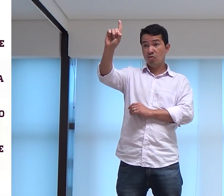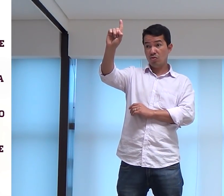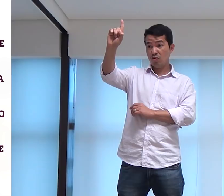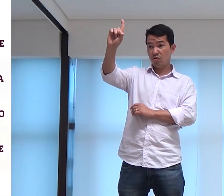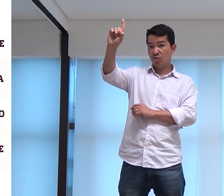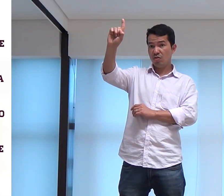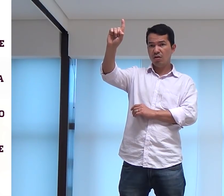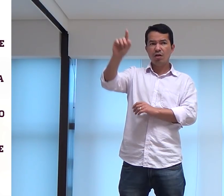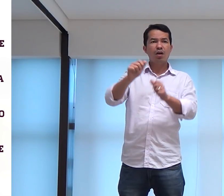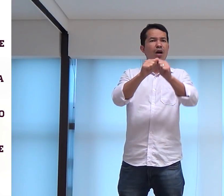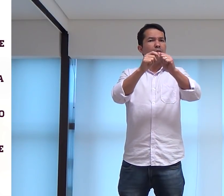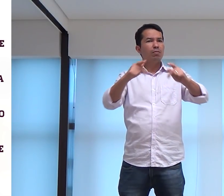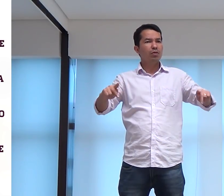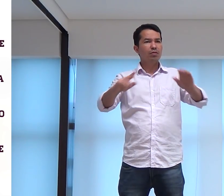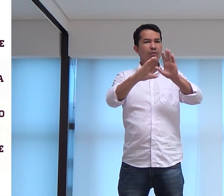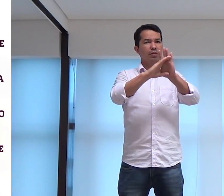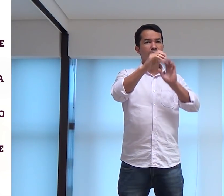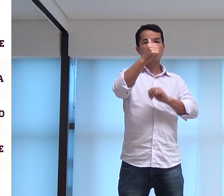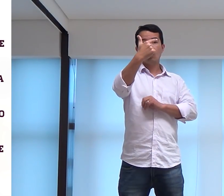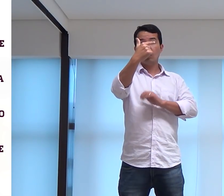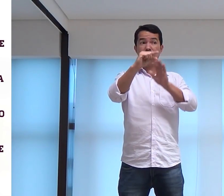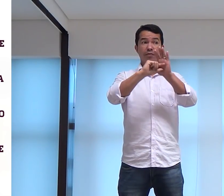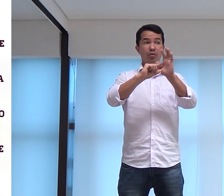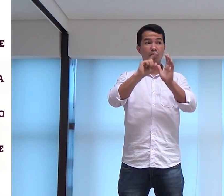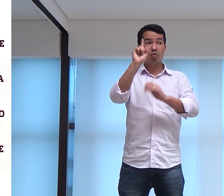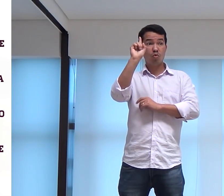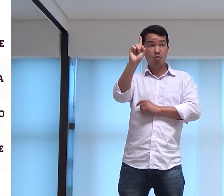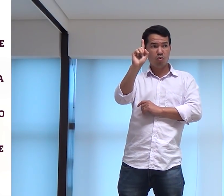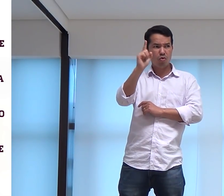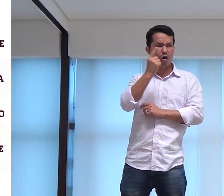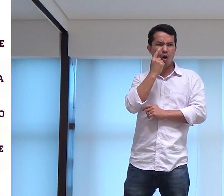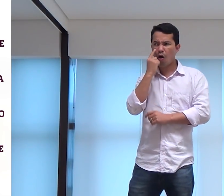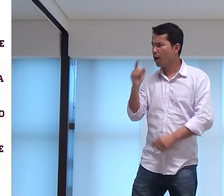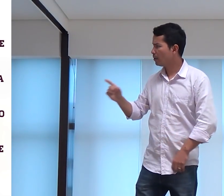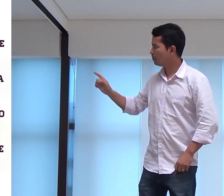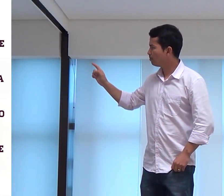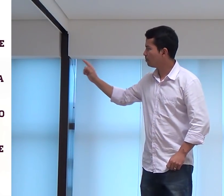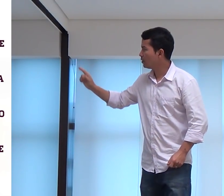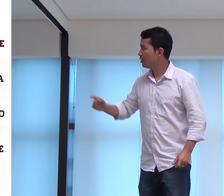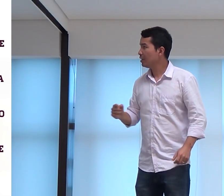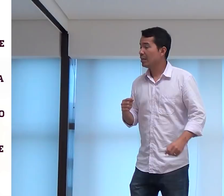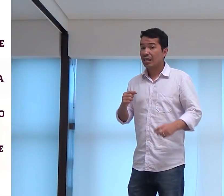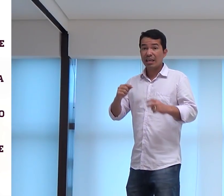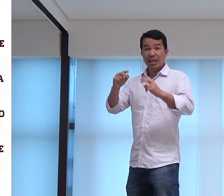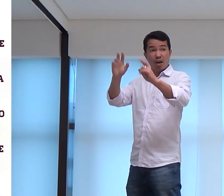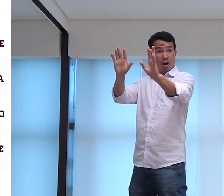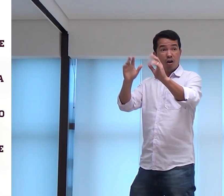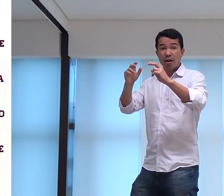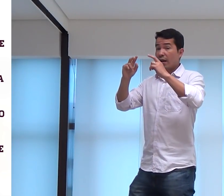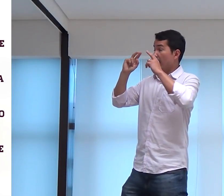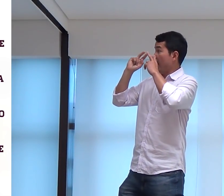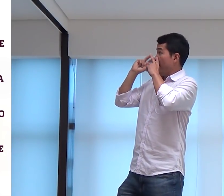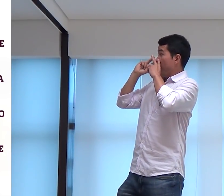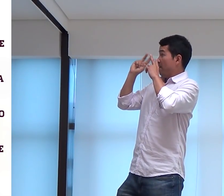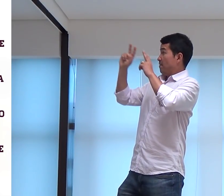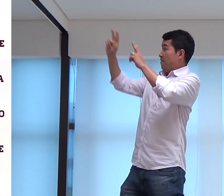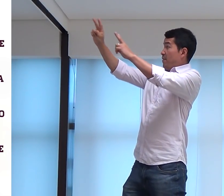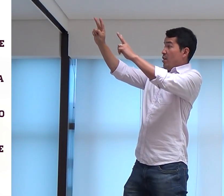Versículo 1. Apocalipse, capítulo 12, versículo 1. Olha só o que o texto diz. E